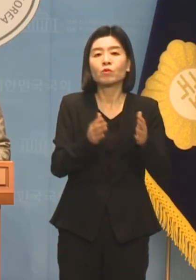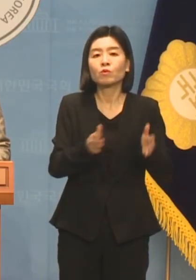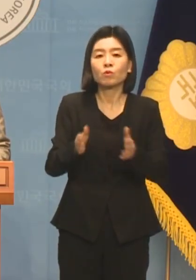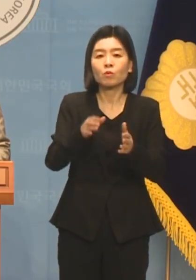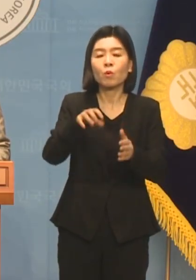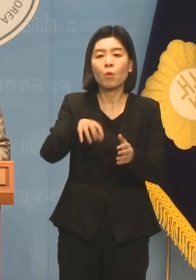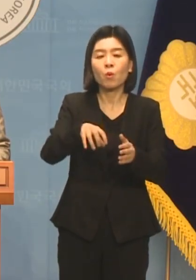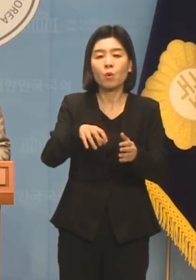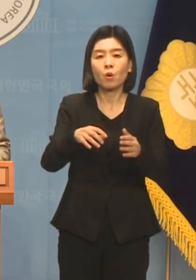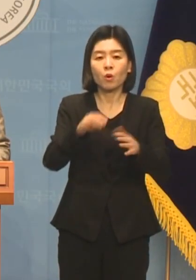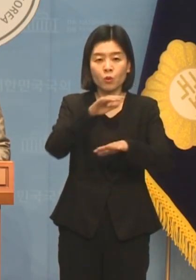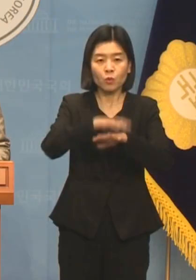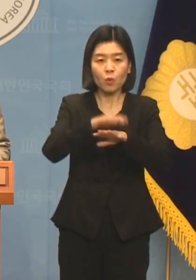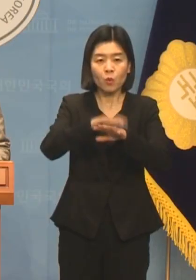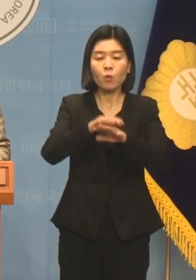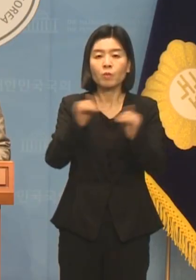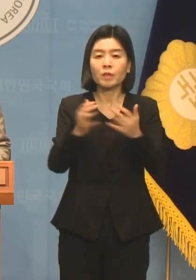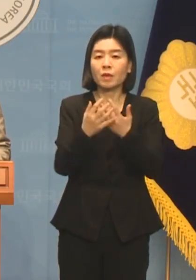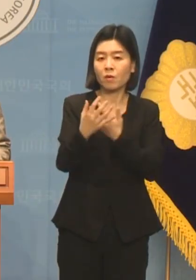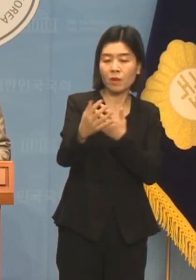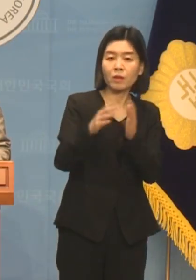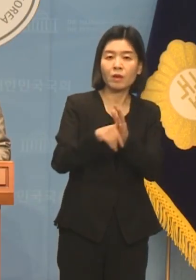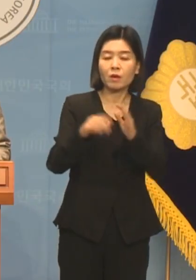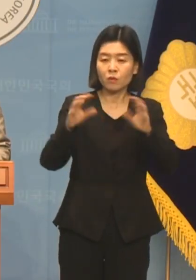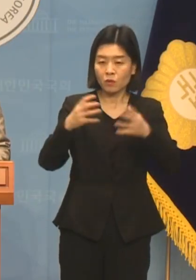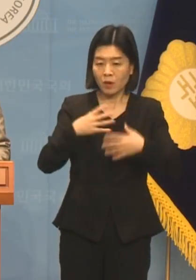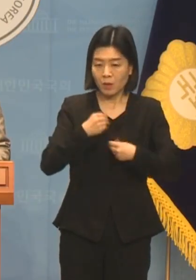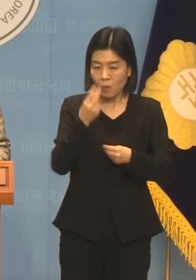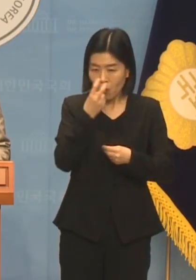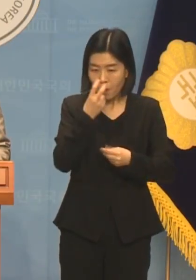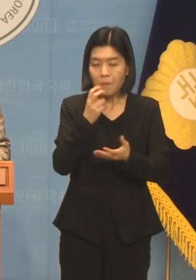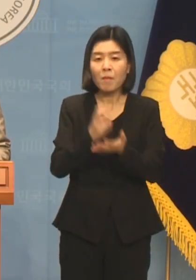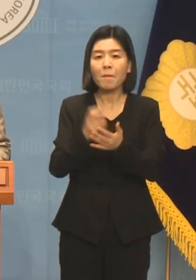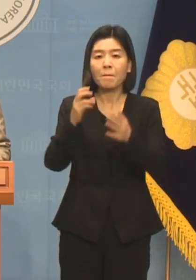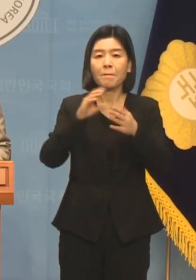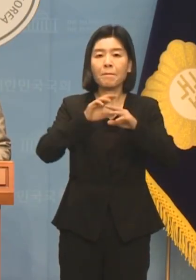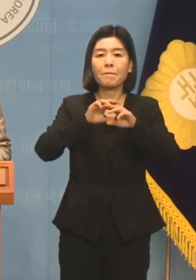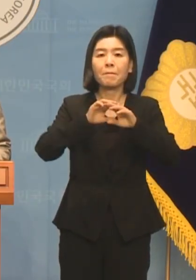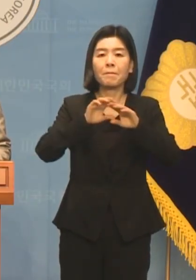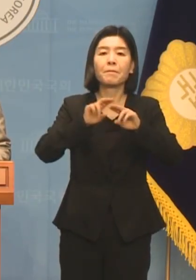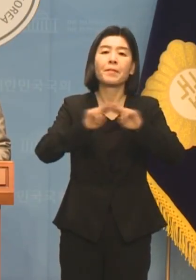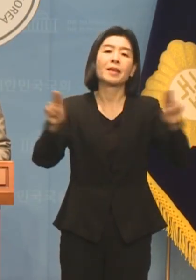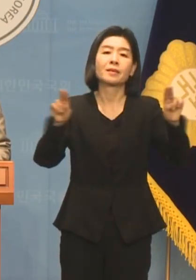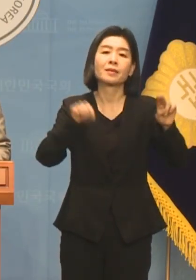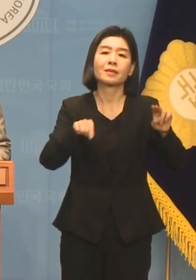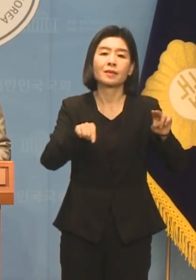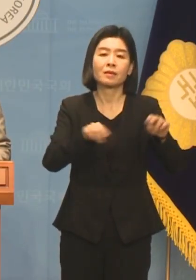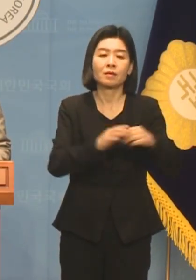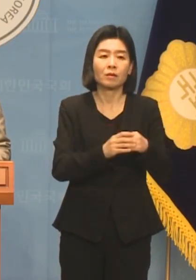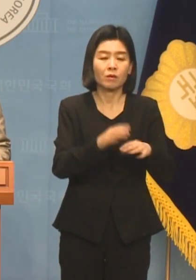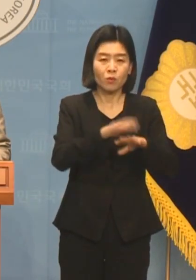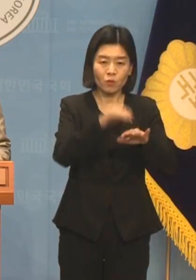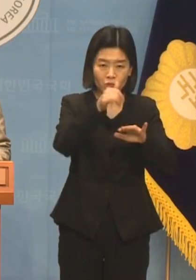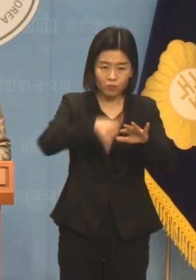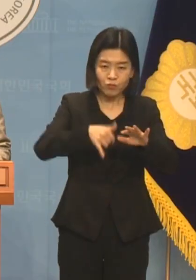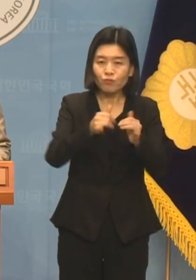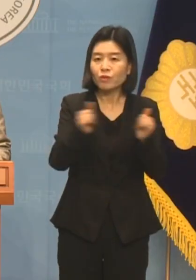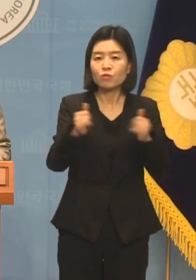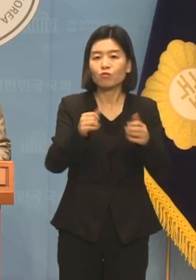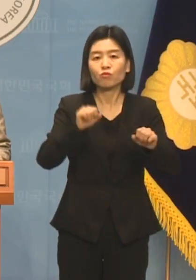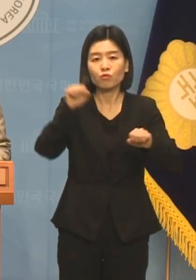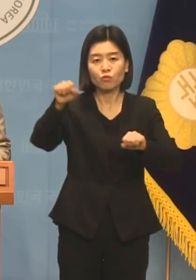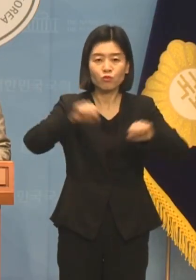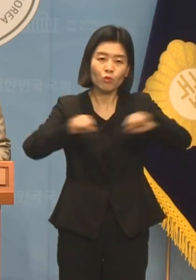철수, 국가보안법 폐지 등 농민운동과 전혀 관련성이 없는 북한의 지령문에나 나올 법한 문구가